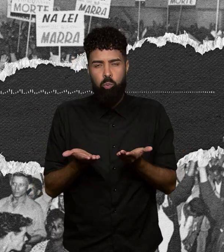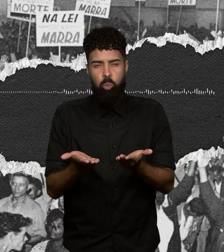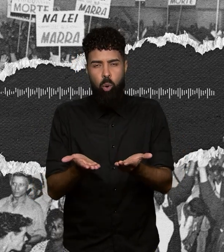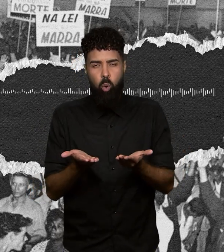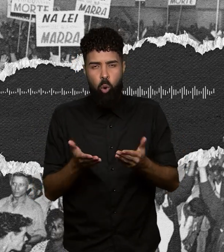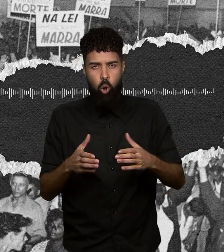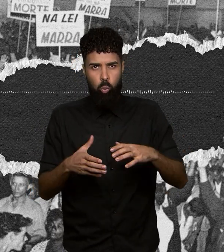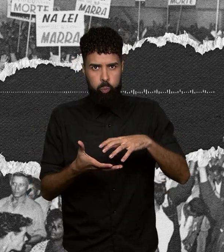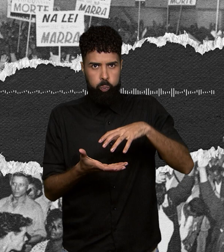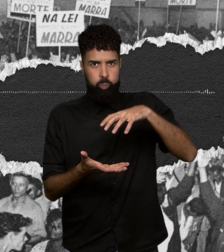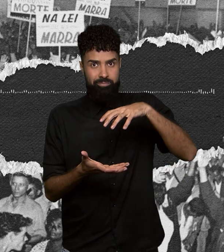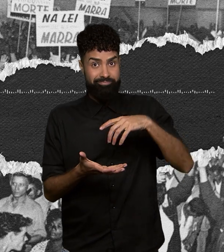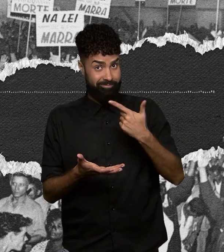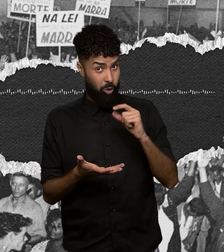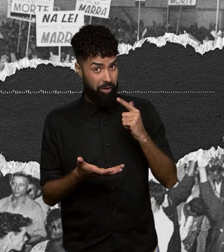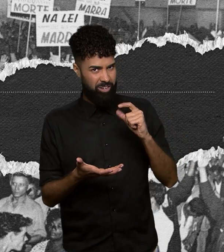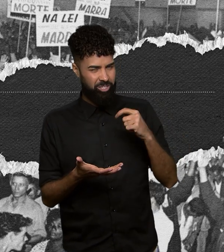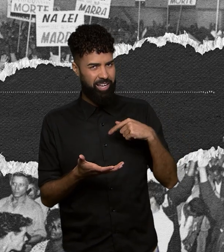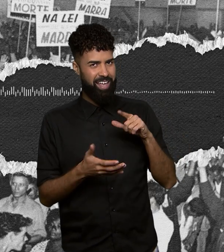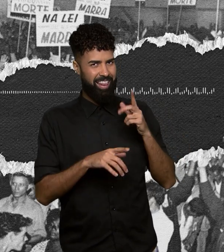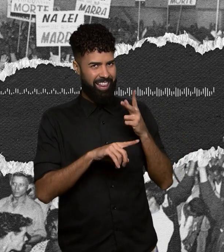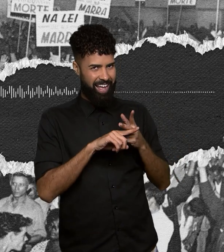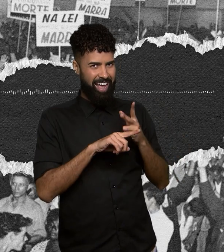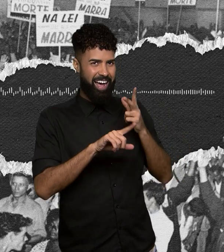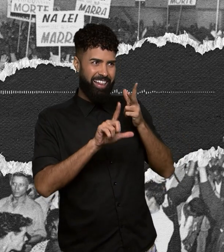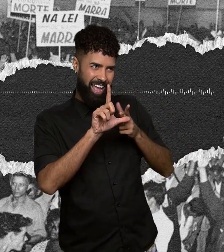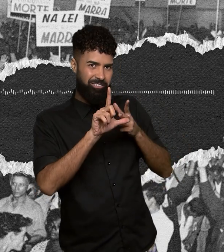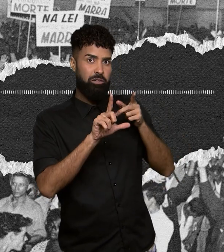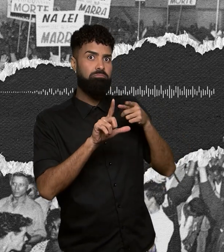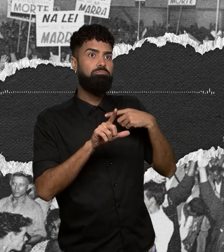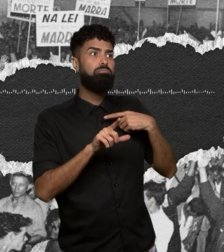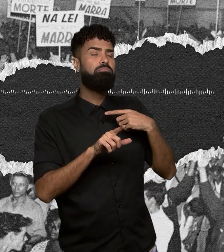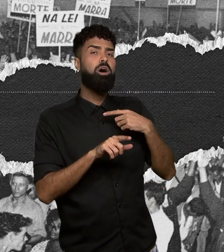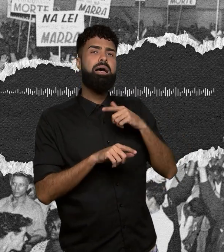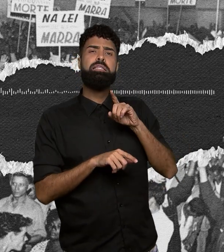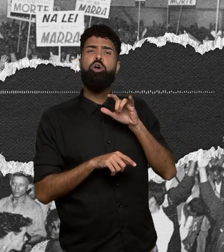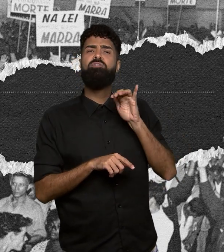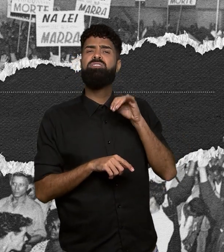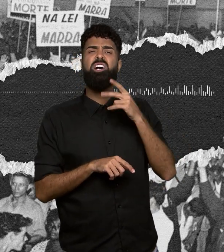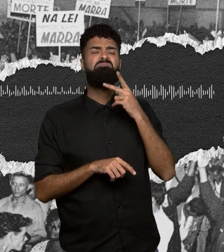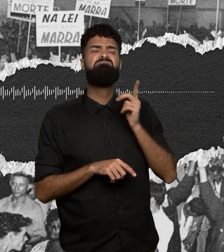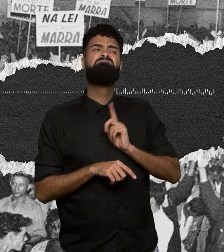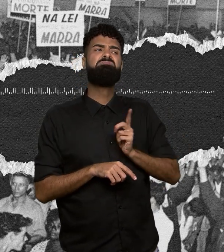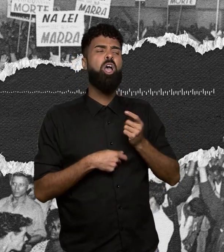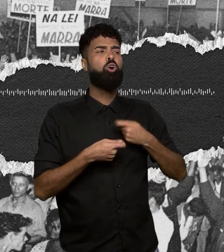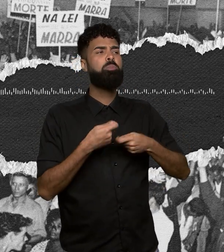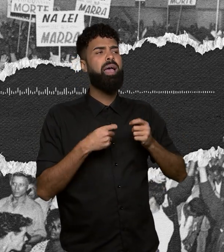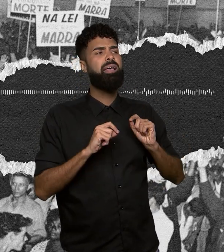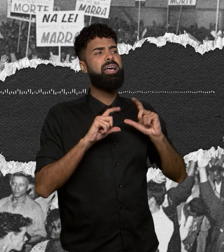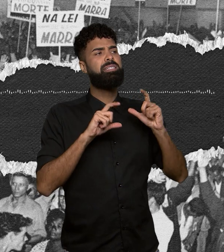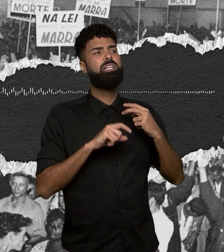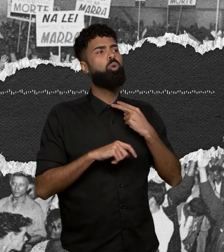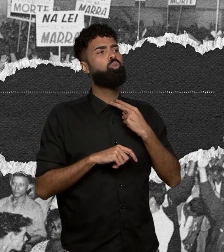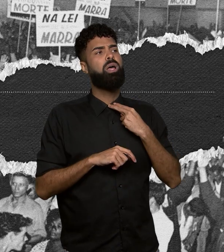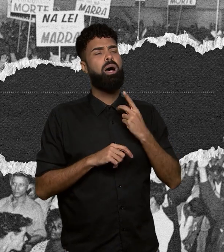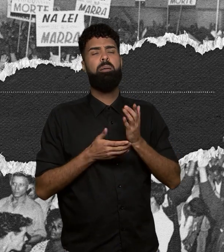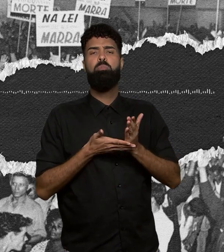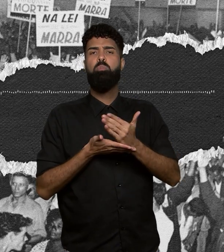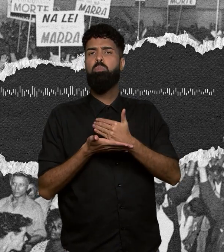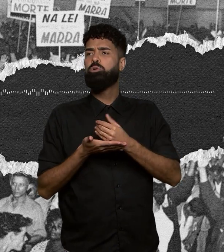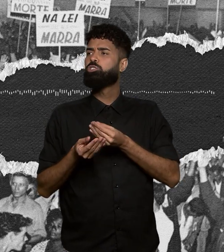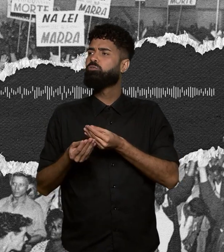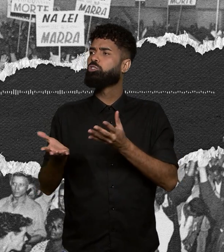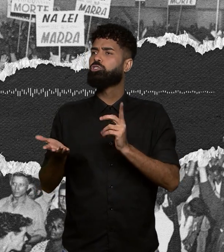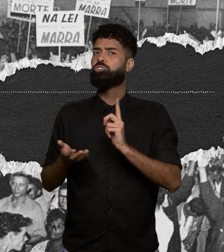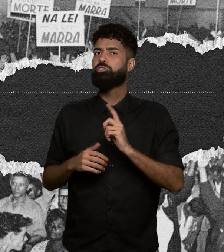2020 lá na Live com Marco Antônio Vila Delfim Neto disse que se a economia cresce não há como o bolo não ser dividido